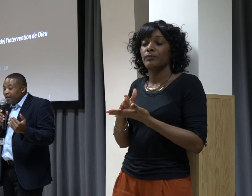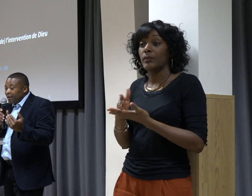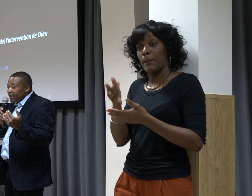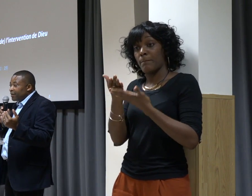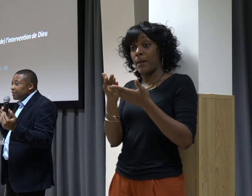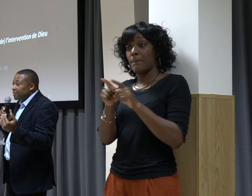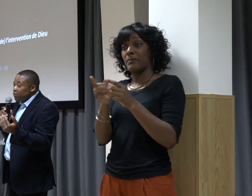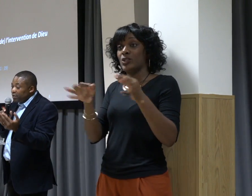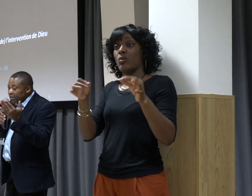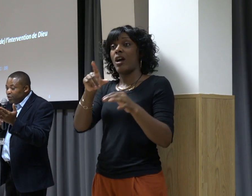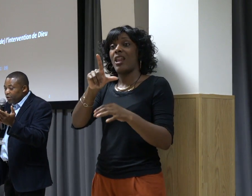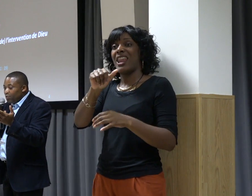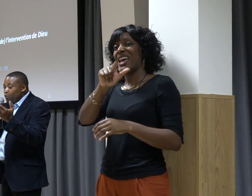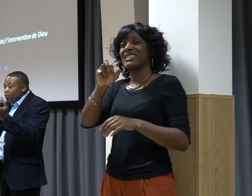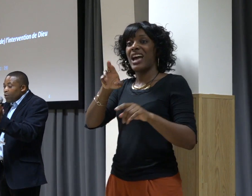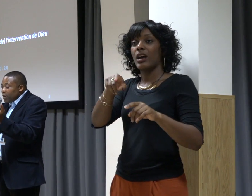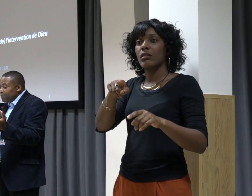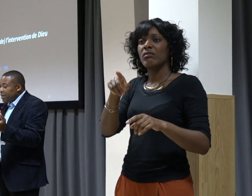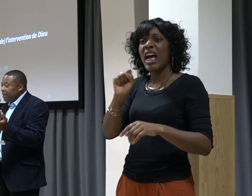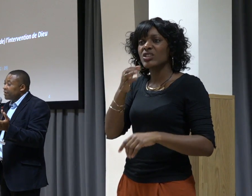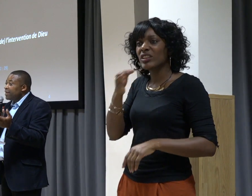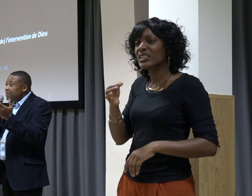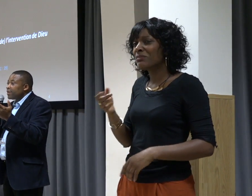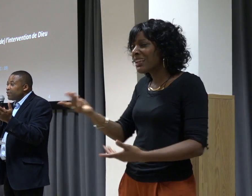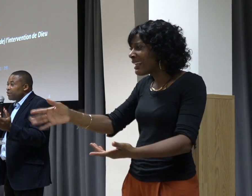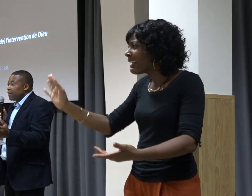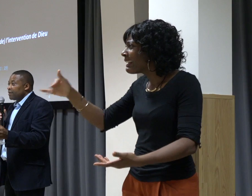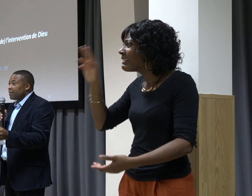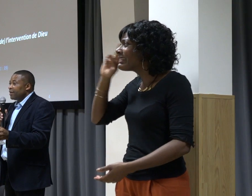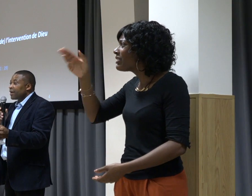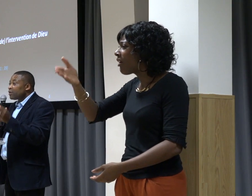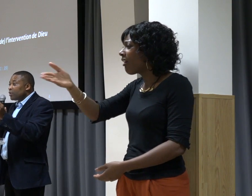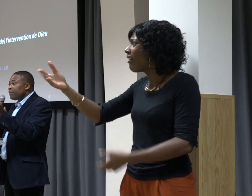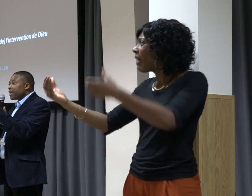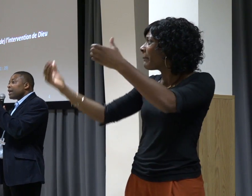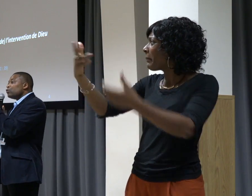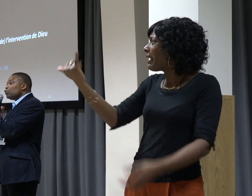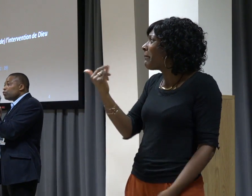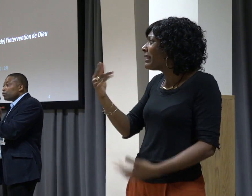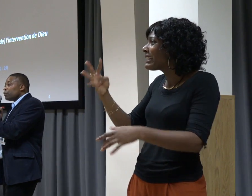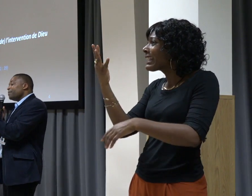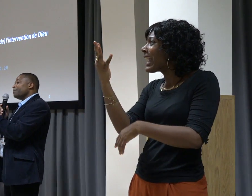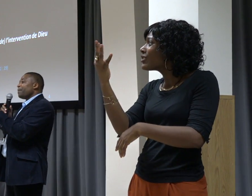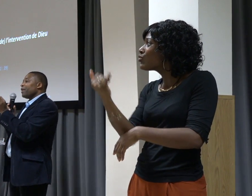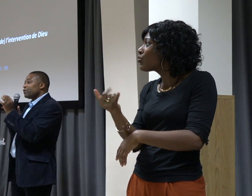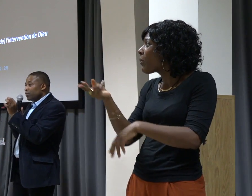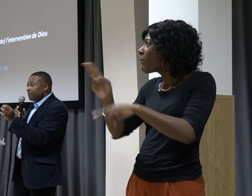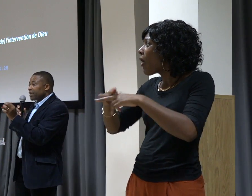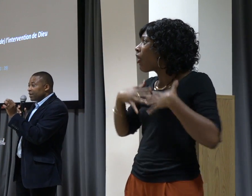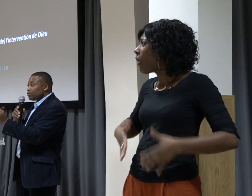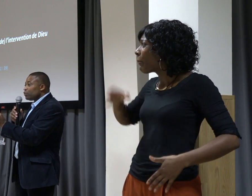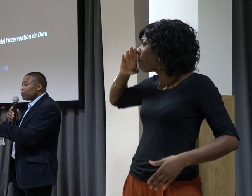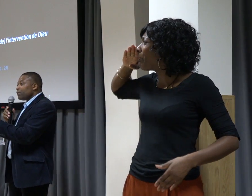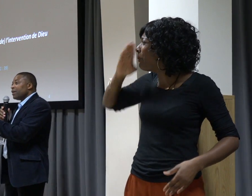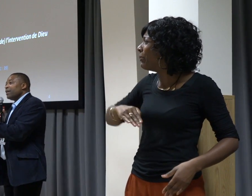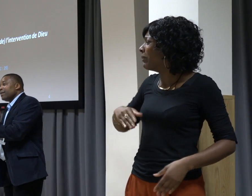Lazare, sa sœur dit, Seigneur, pourquoi rouler la pierre? Il sent déjà, car cela fait 4 jours